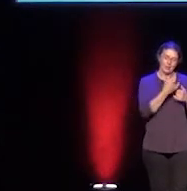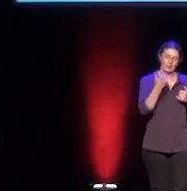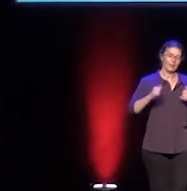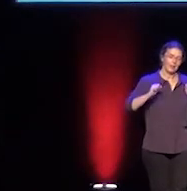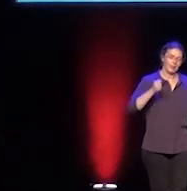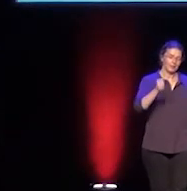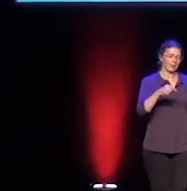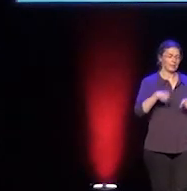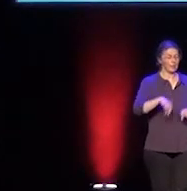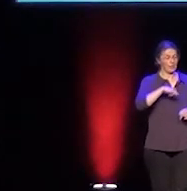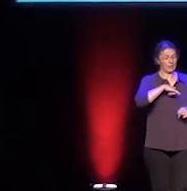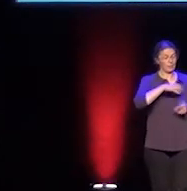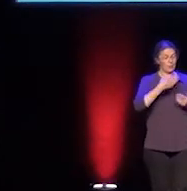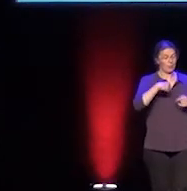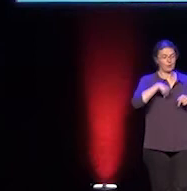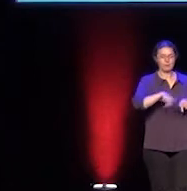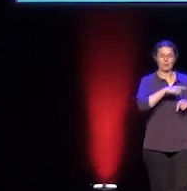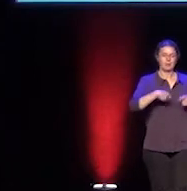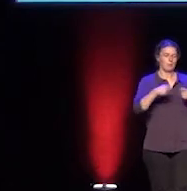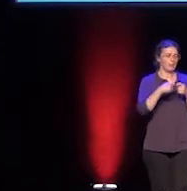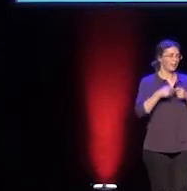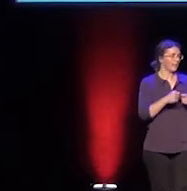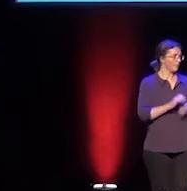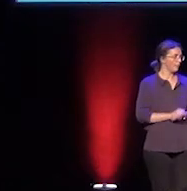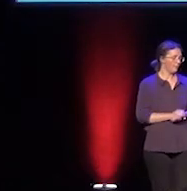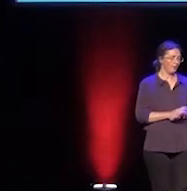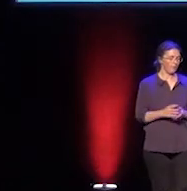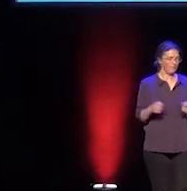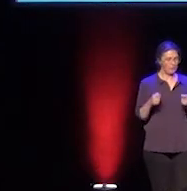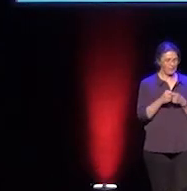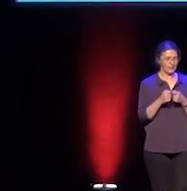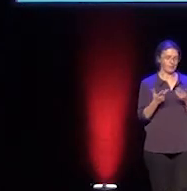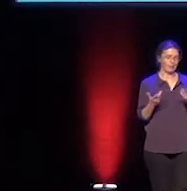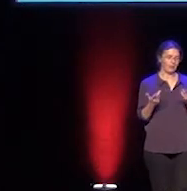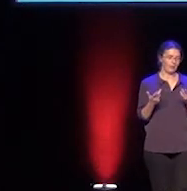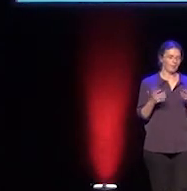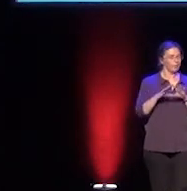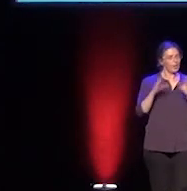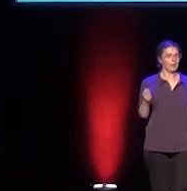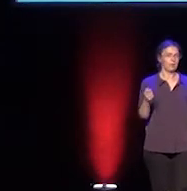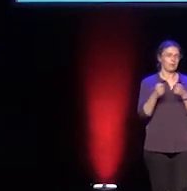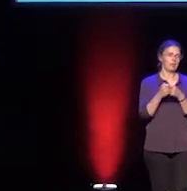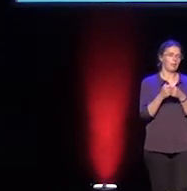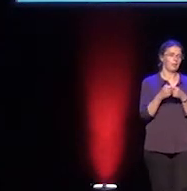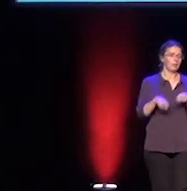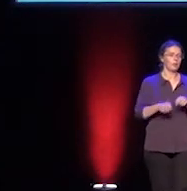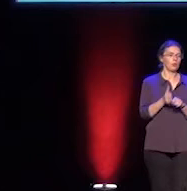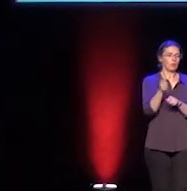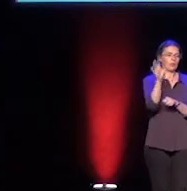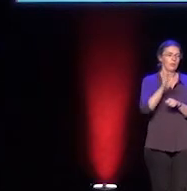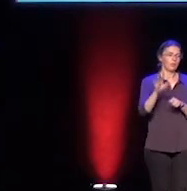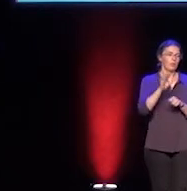Einsatz im Interesse unserer Mitglieder, im Interesse des Verbandes, im Interesse aller Mitglieder in Nordrhein-Westfalen